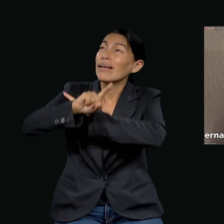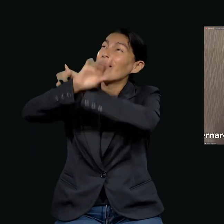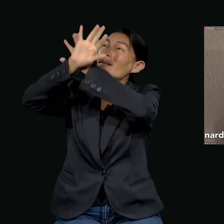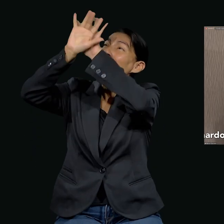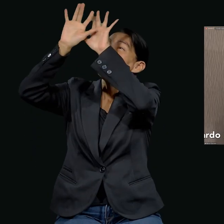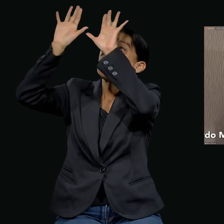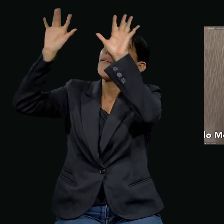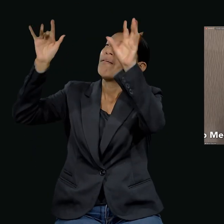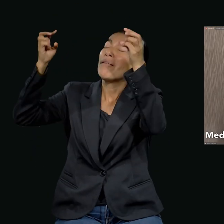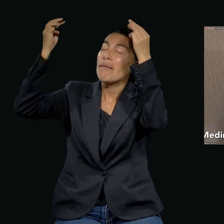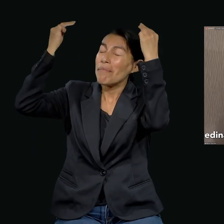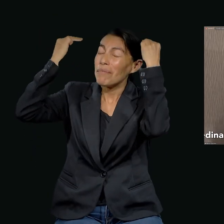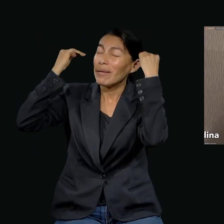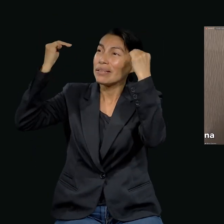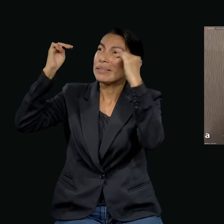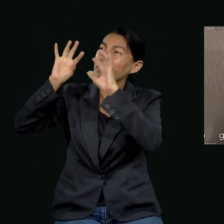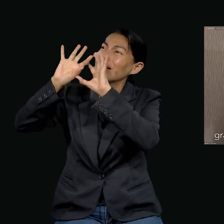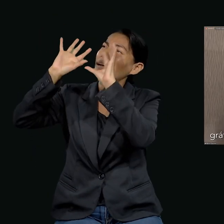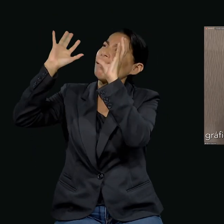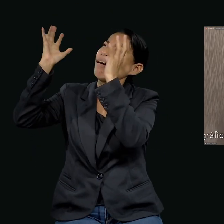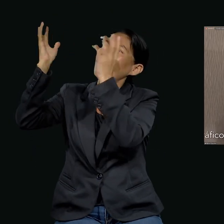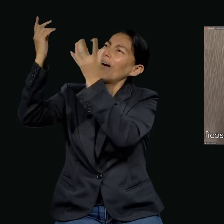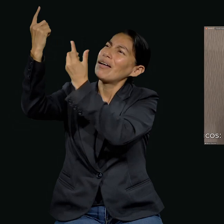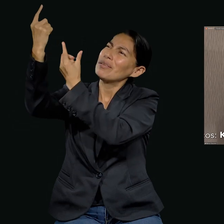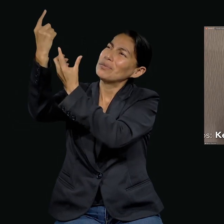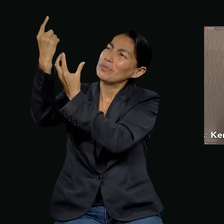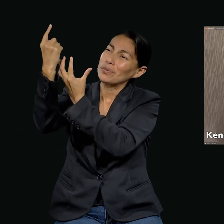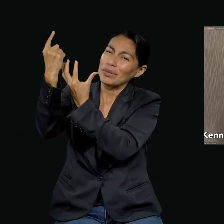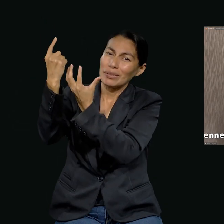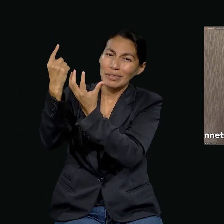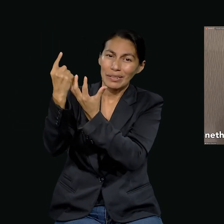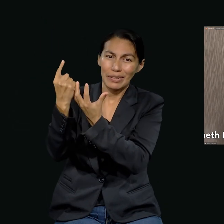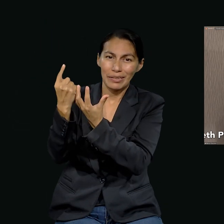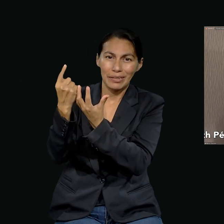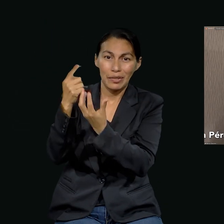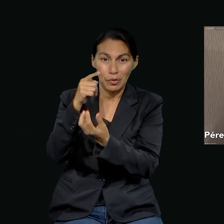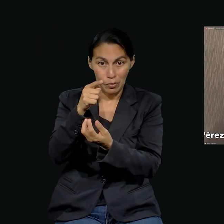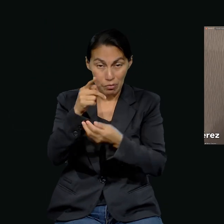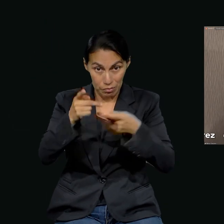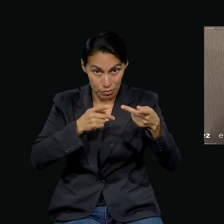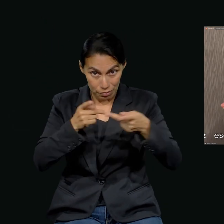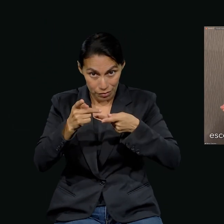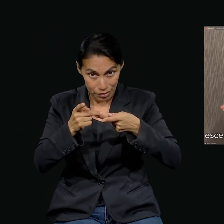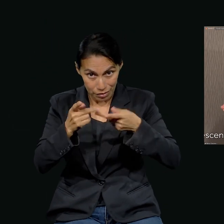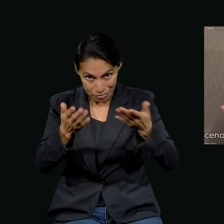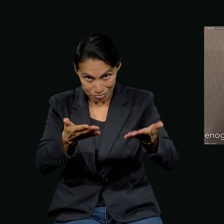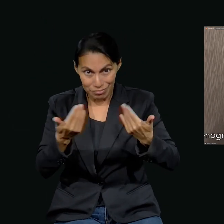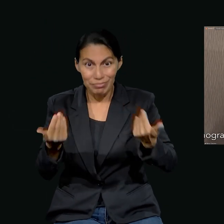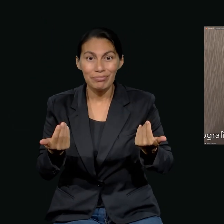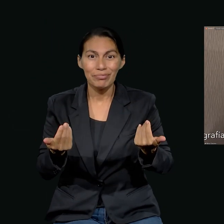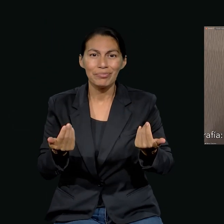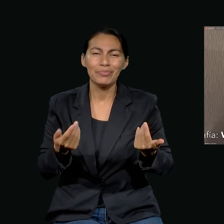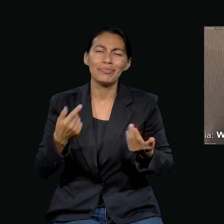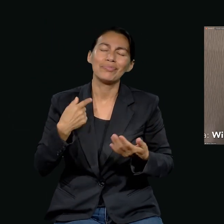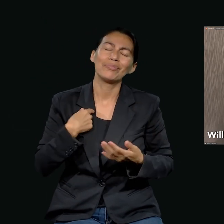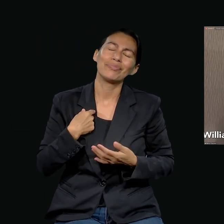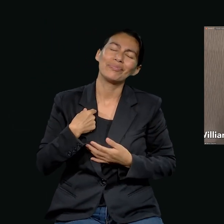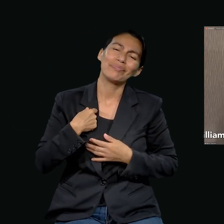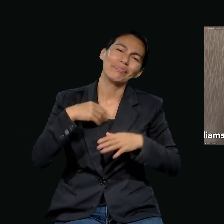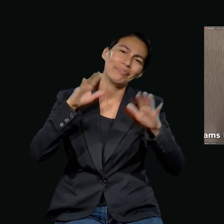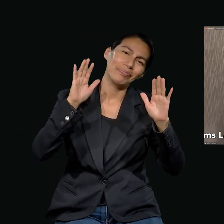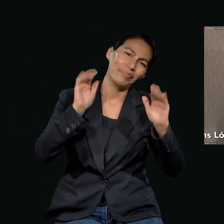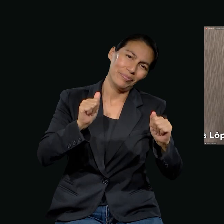gloria y majestad Preparémonos Para el encuentro con Dios Yo me despido de ti Con la bendición Que